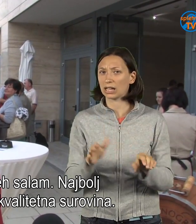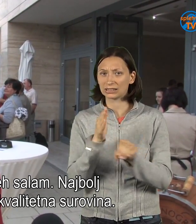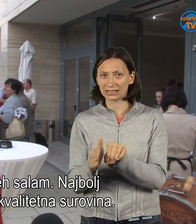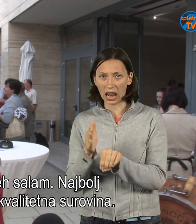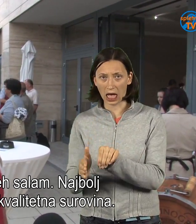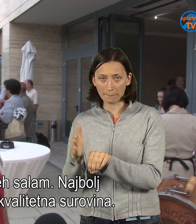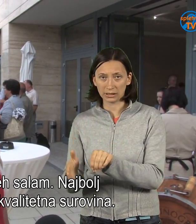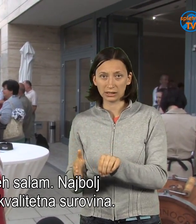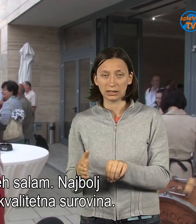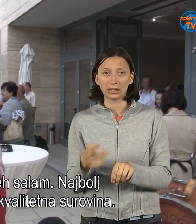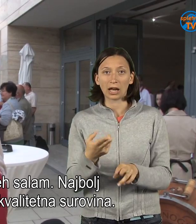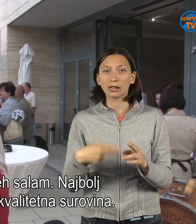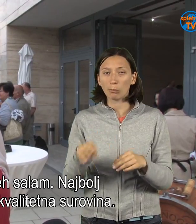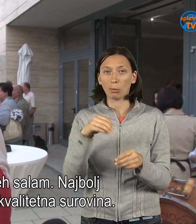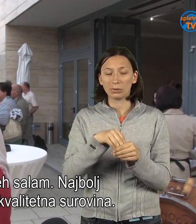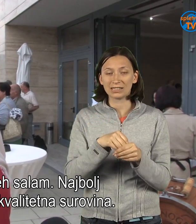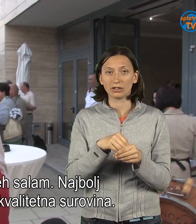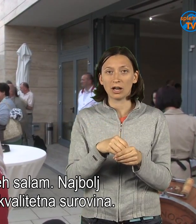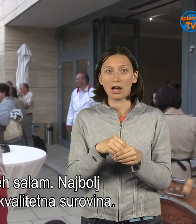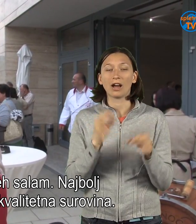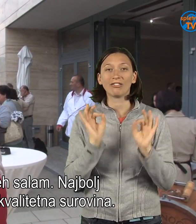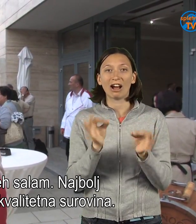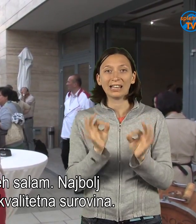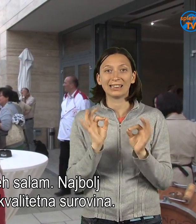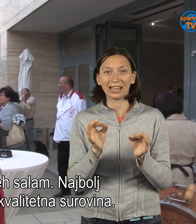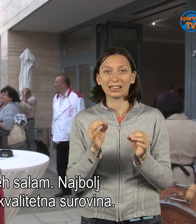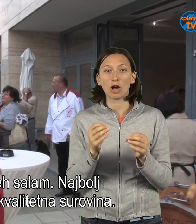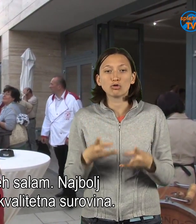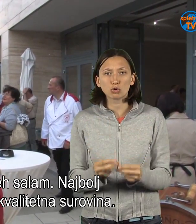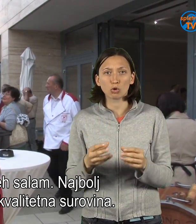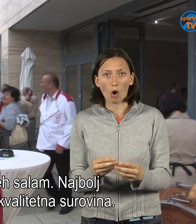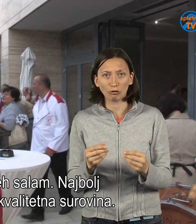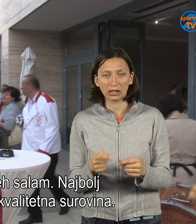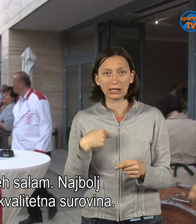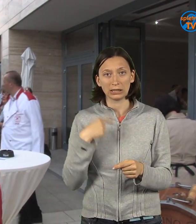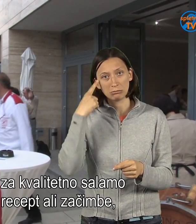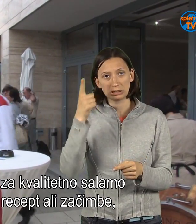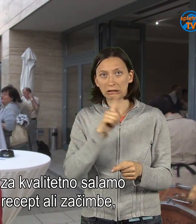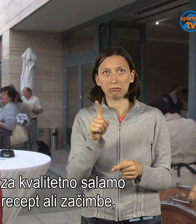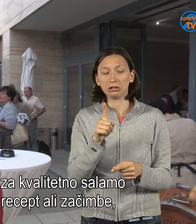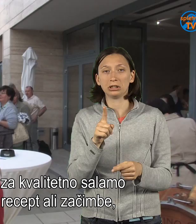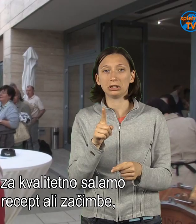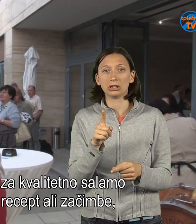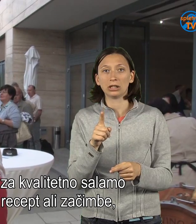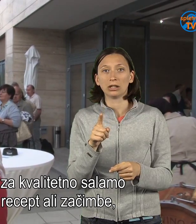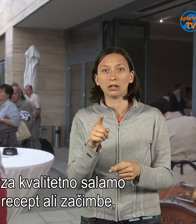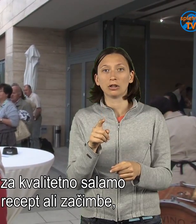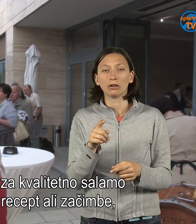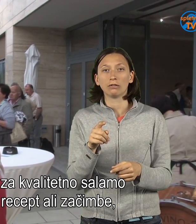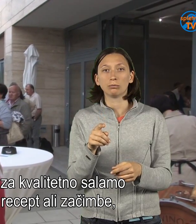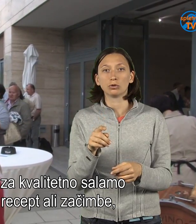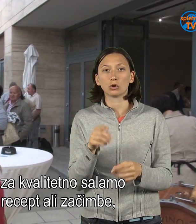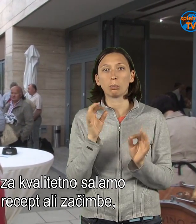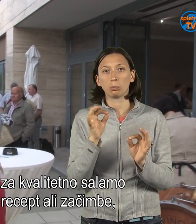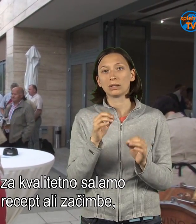salam. Kaj je najbistvečno? Kvalitetna surovina. Jaz mislim, da niti ni toliko tajne